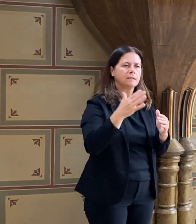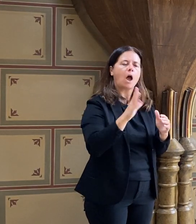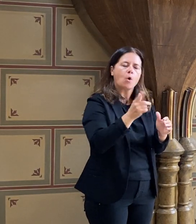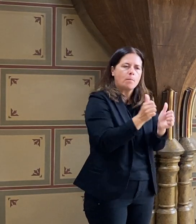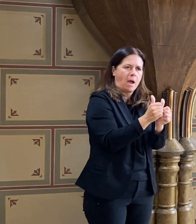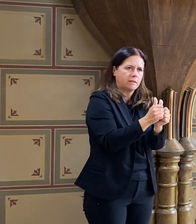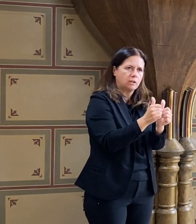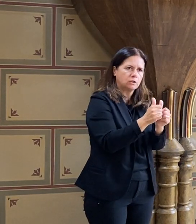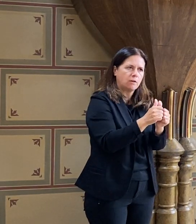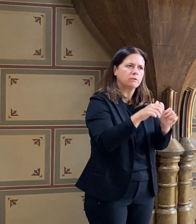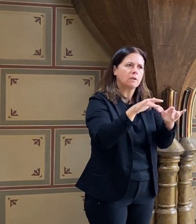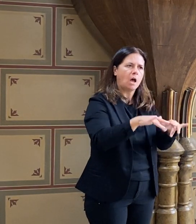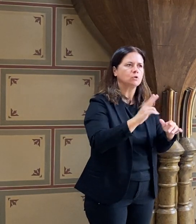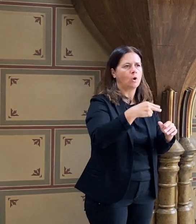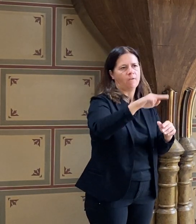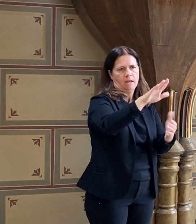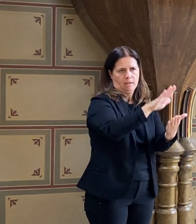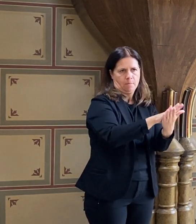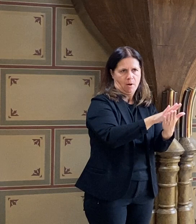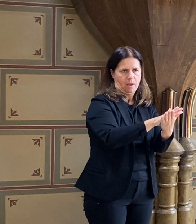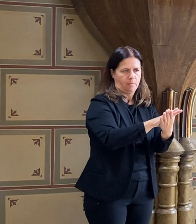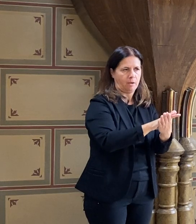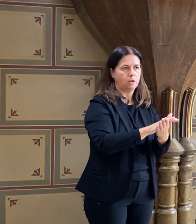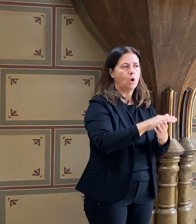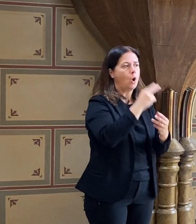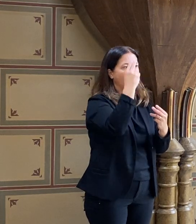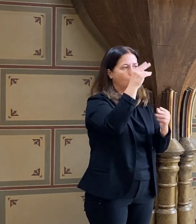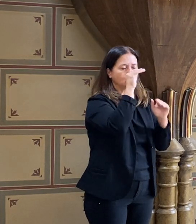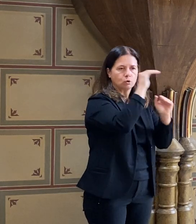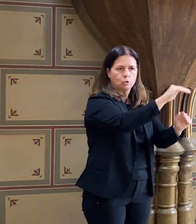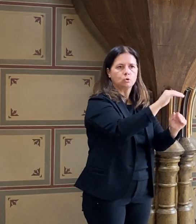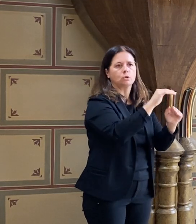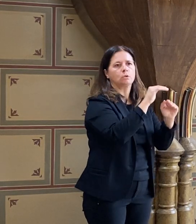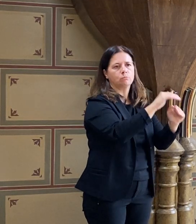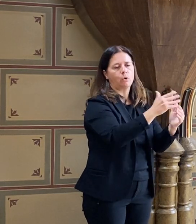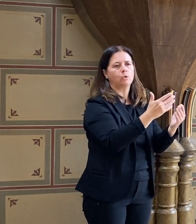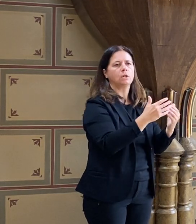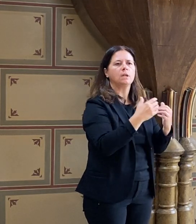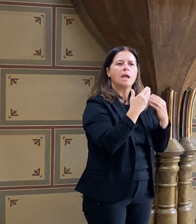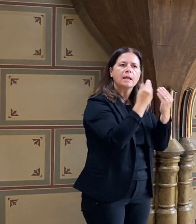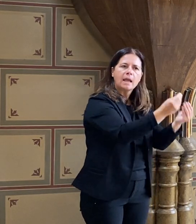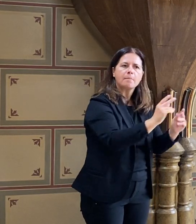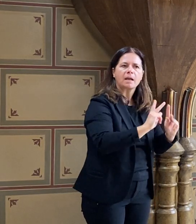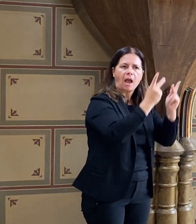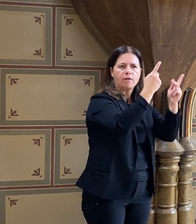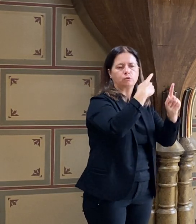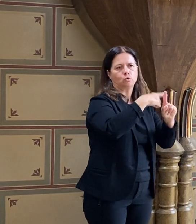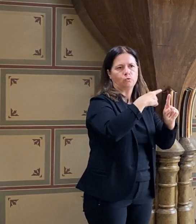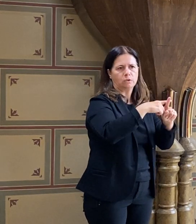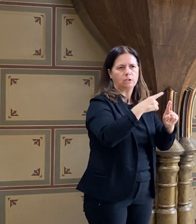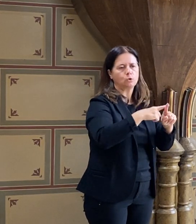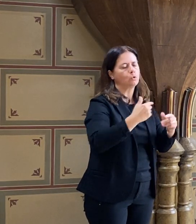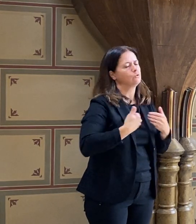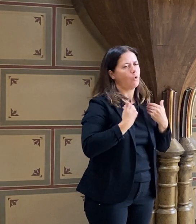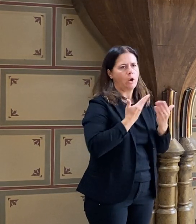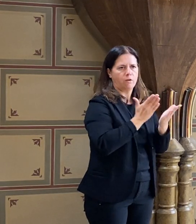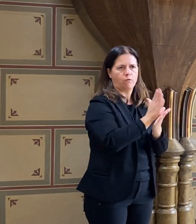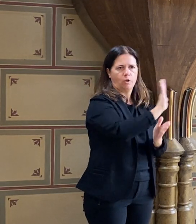Partnerschaft teilnehmen. Gott schütze euch, behüte euch, gebe euch Kraft, Zuversicht und Freude für euren